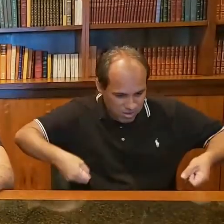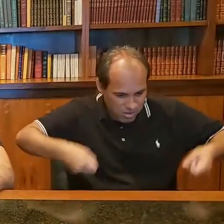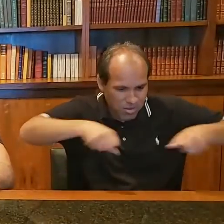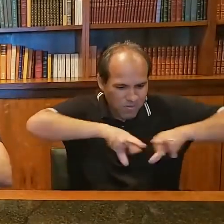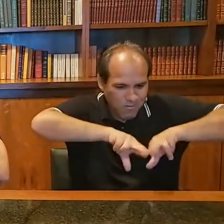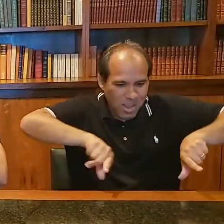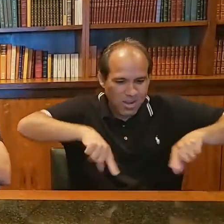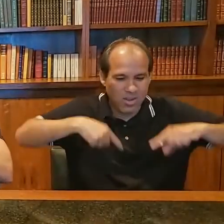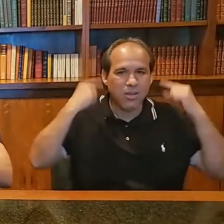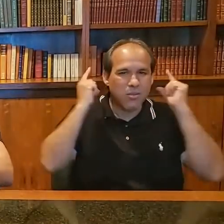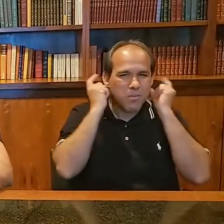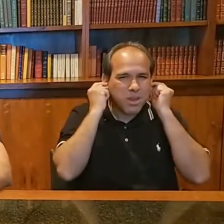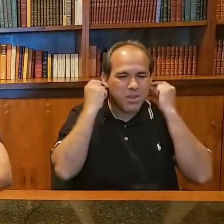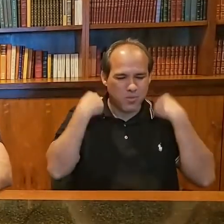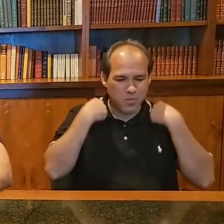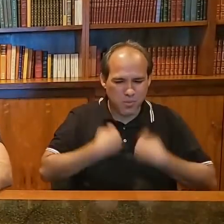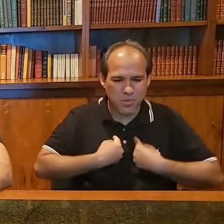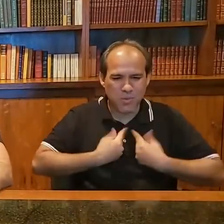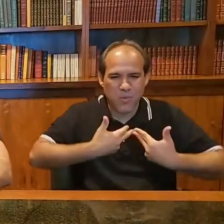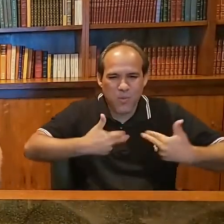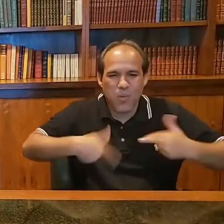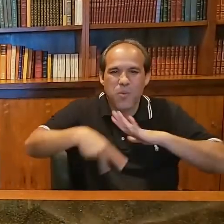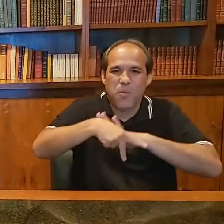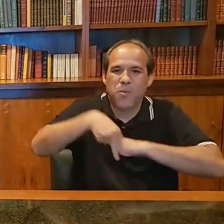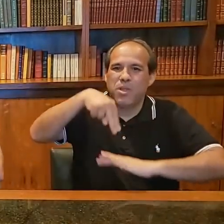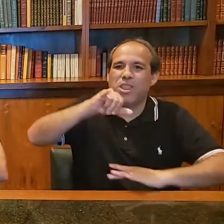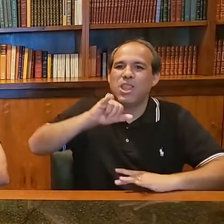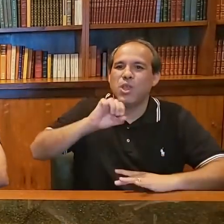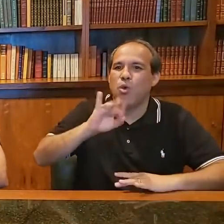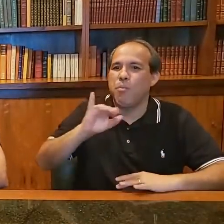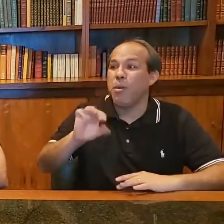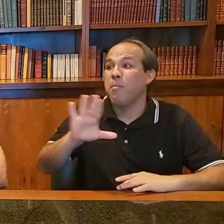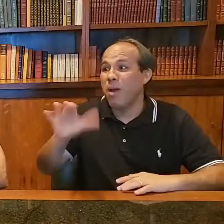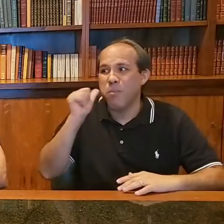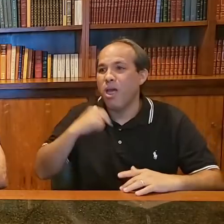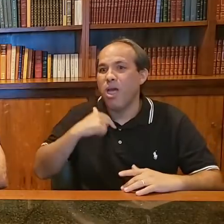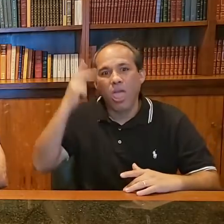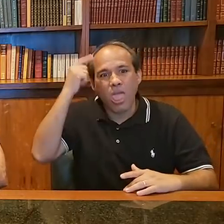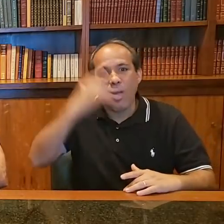nióbio. Mulherada se amarra nisso, né? Se bem que hoje é muito homem também gosta, né?